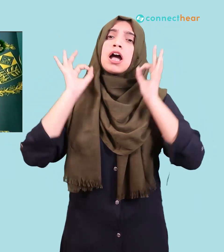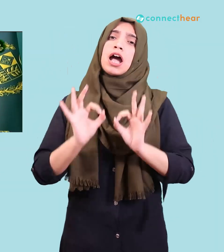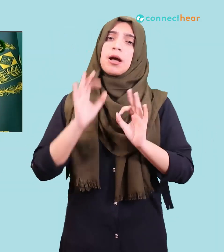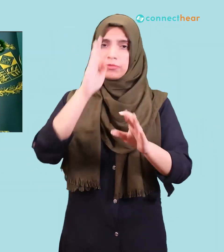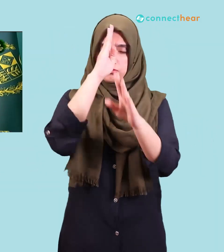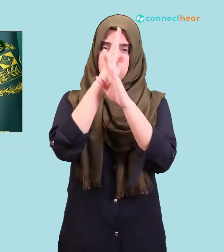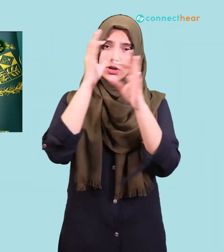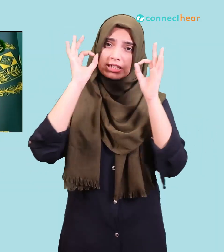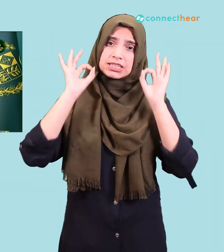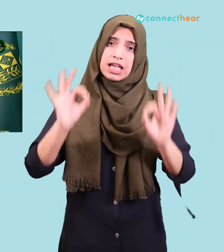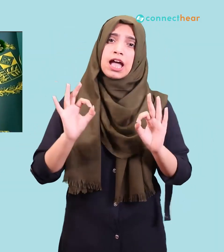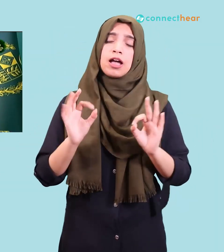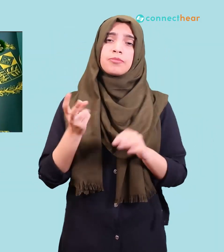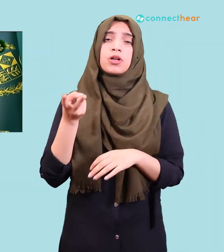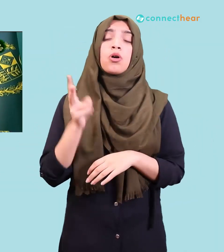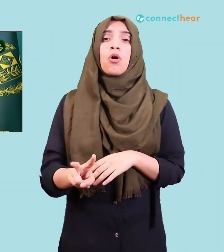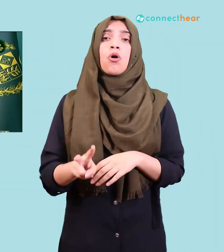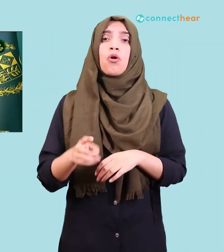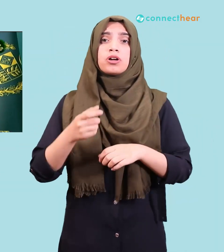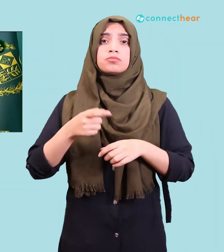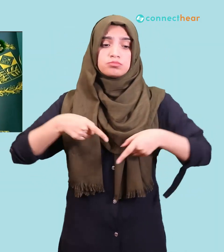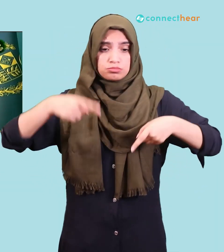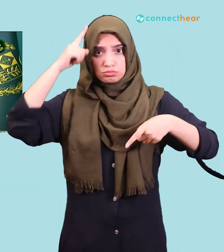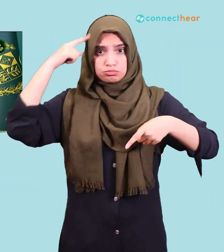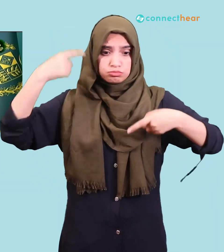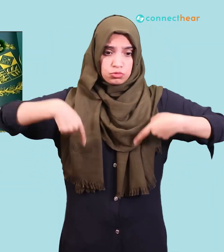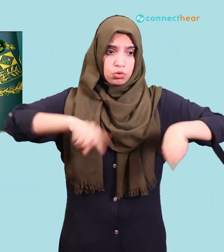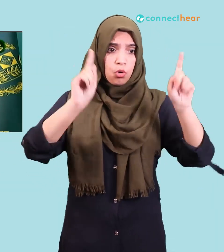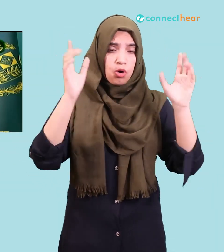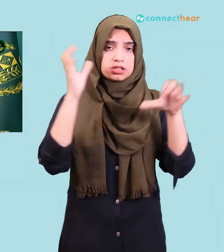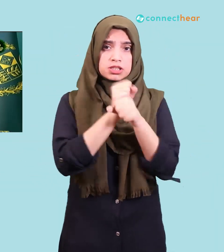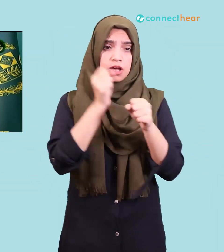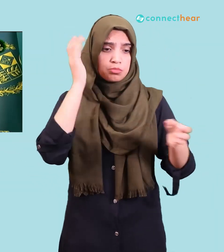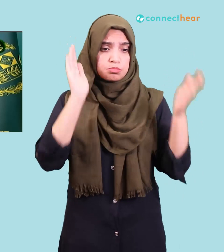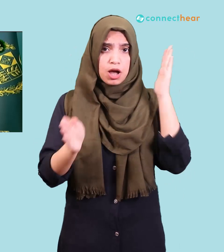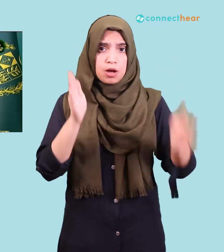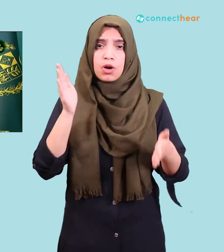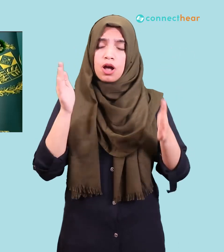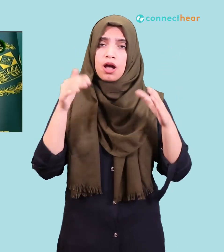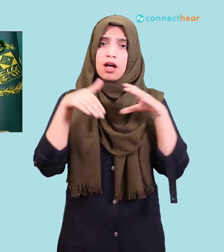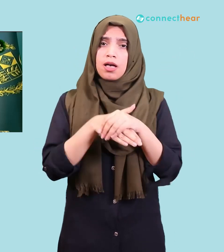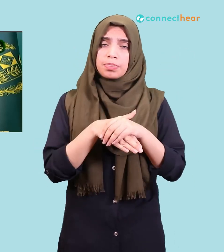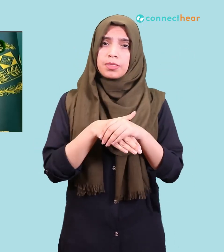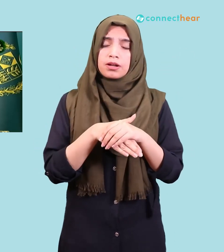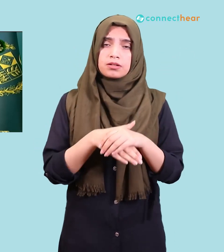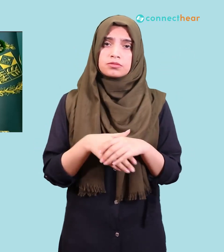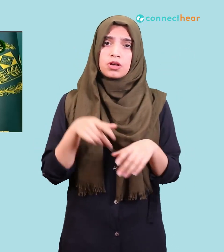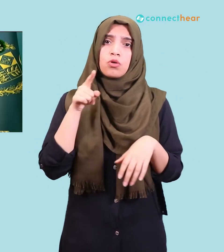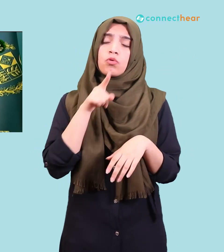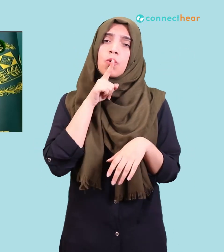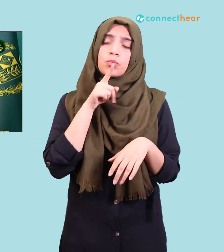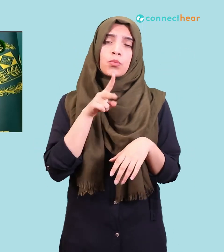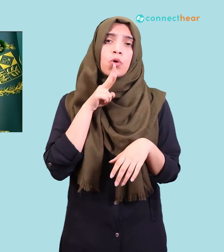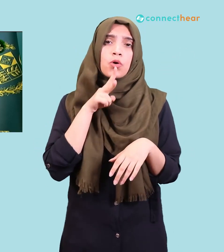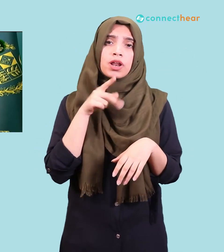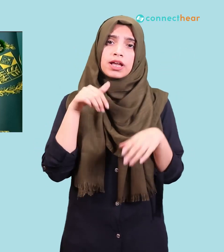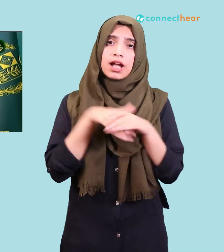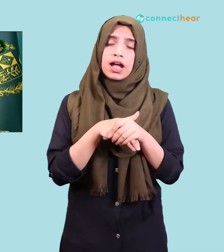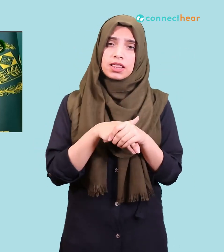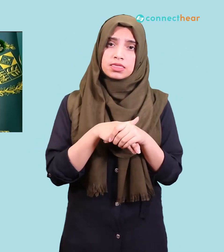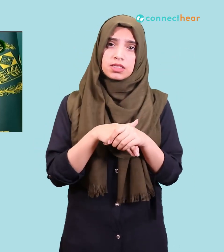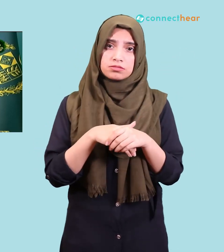किए हैं उन्होंने, और हम सड़कों पे आ जाएंगे, पहले भी किए हैं, कि अगर हम एक्शन ना लें। अब क्या मेरा सवाल ये